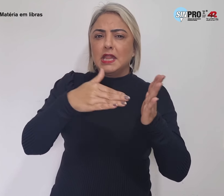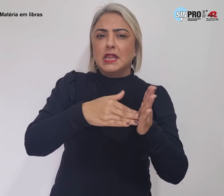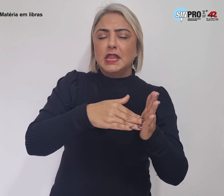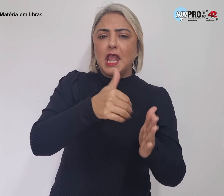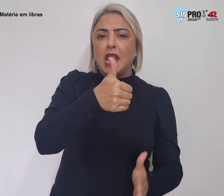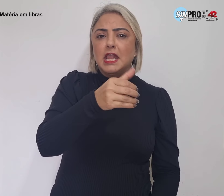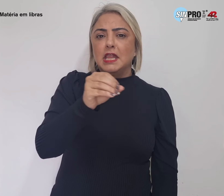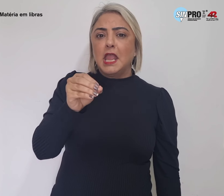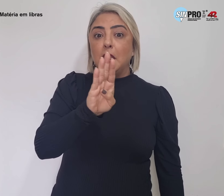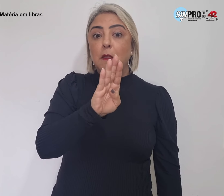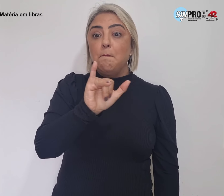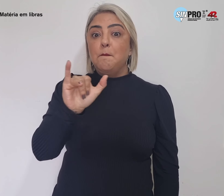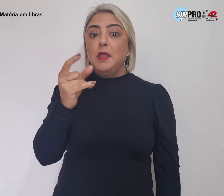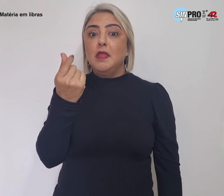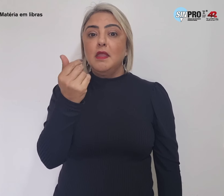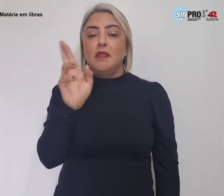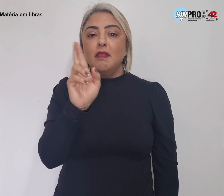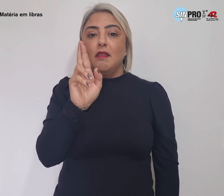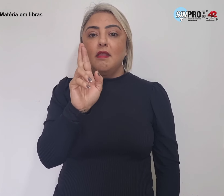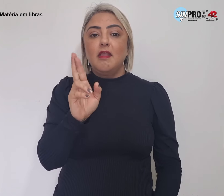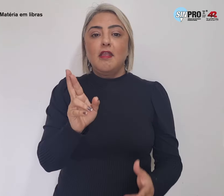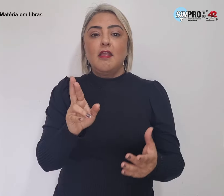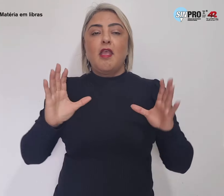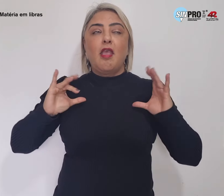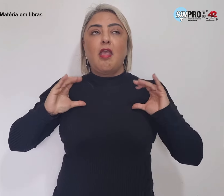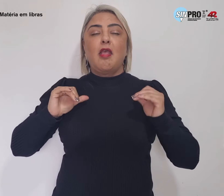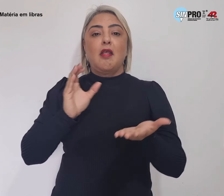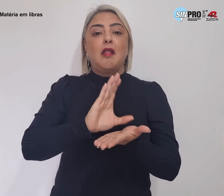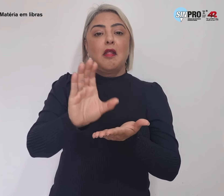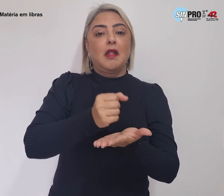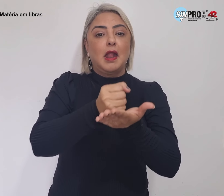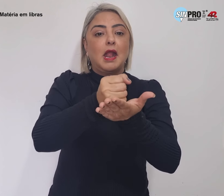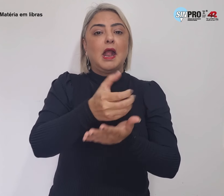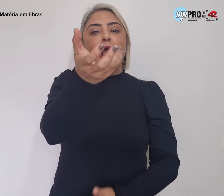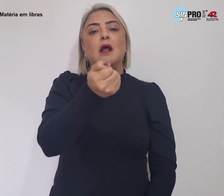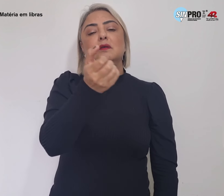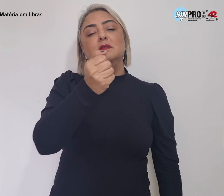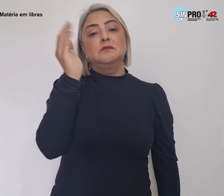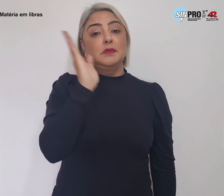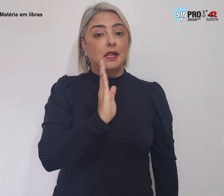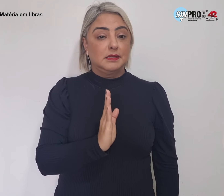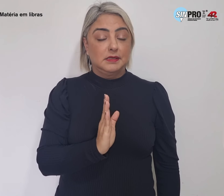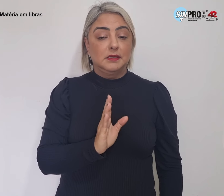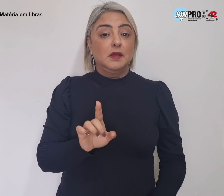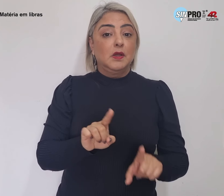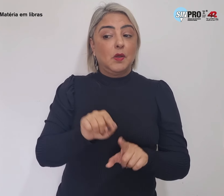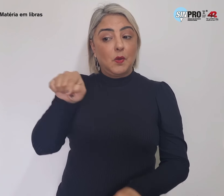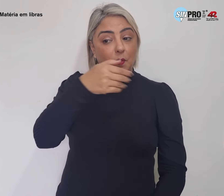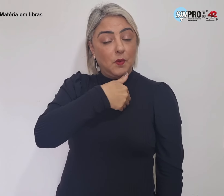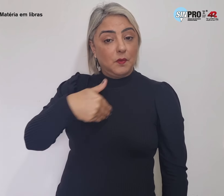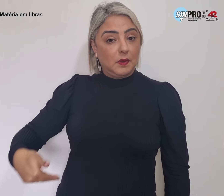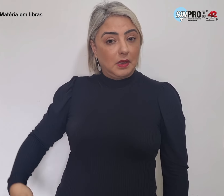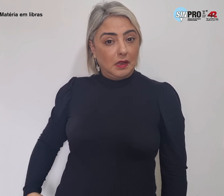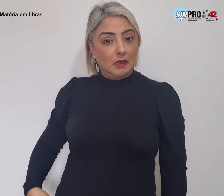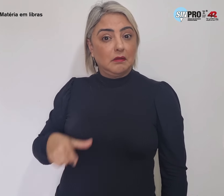orçamentária. Para o auxílio, auxílio Brasil, ele, o governo, vai precisar de,